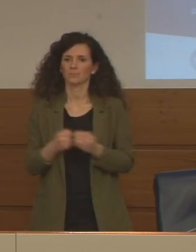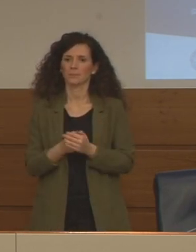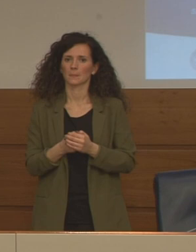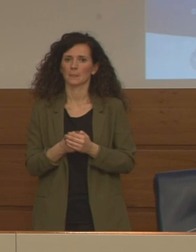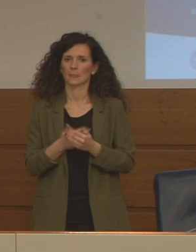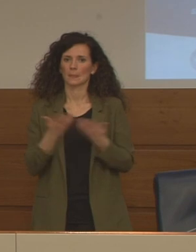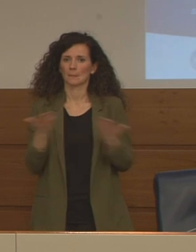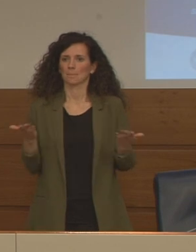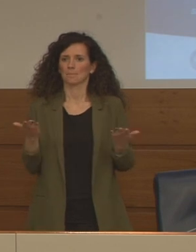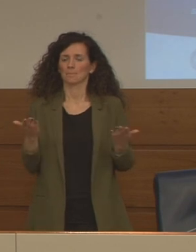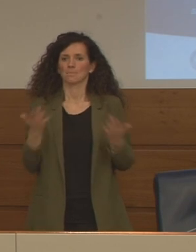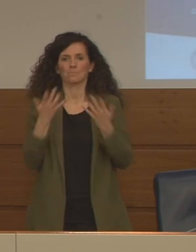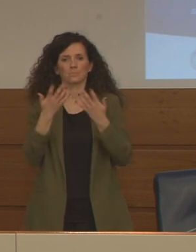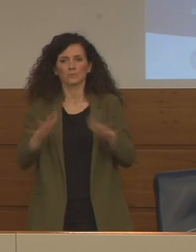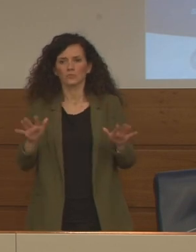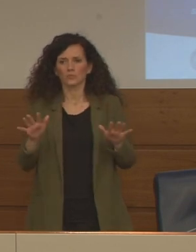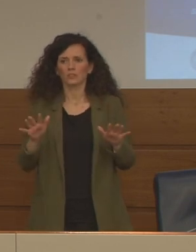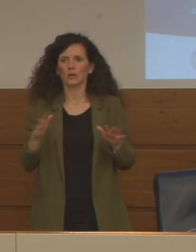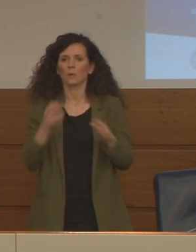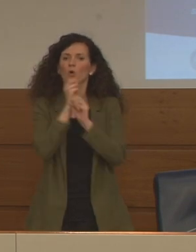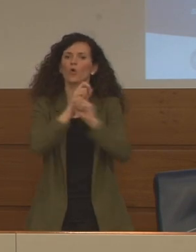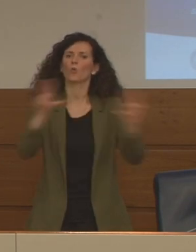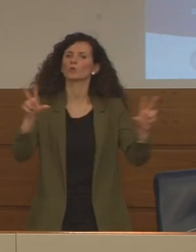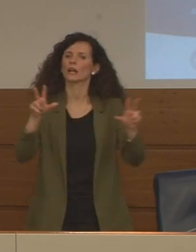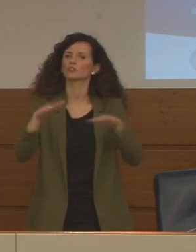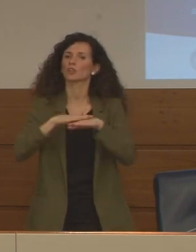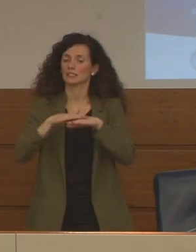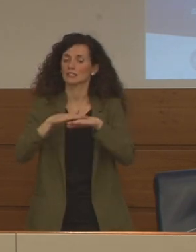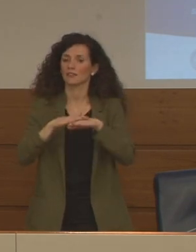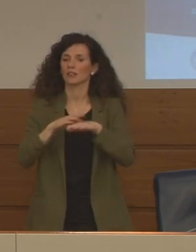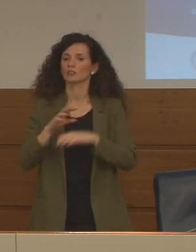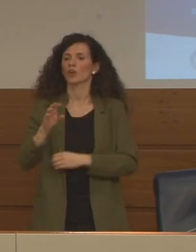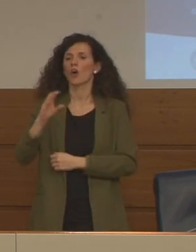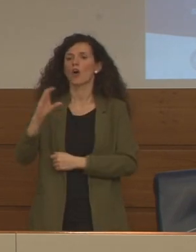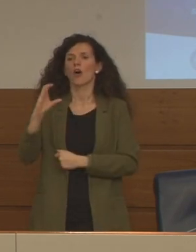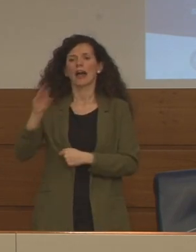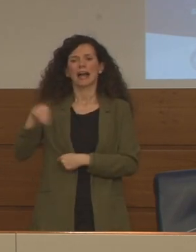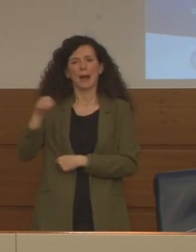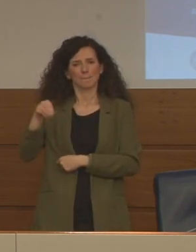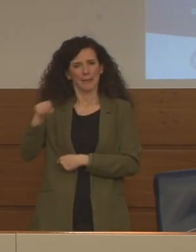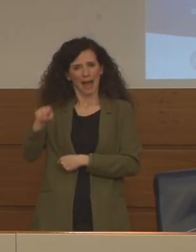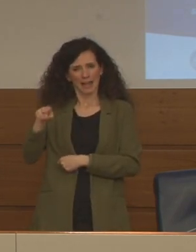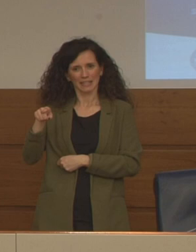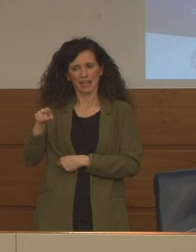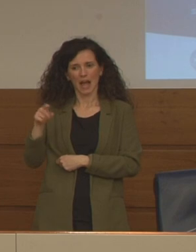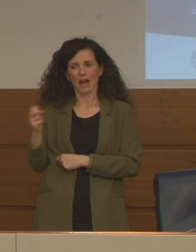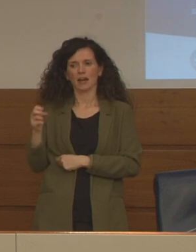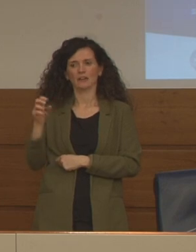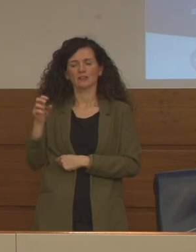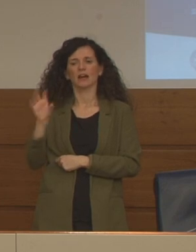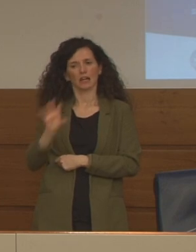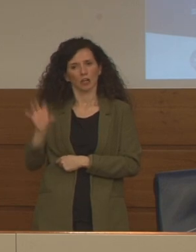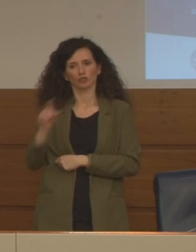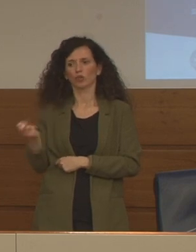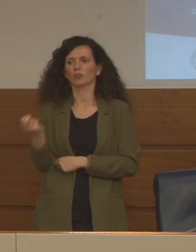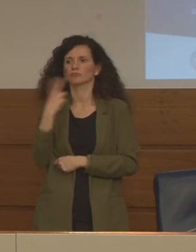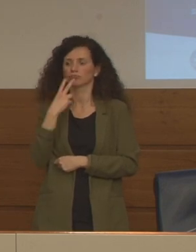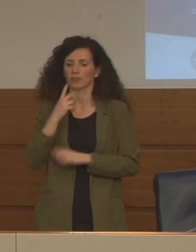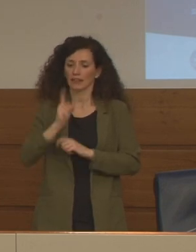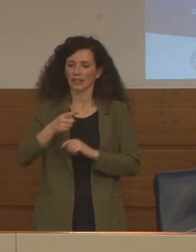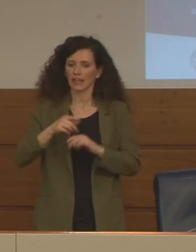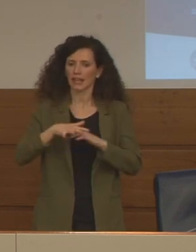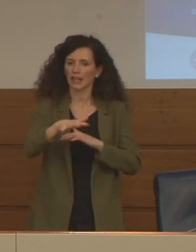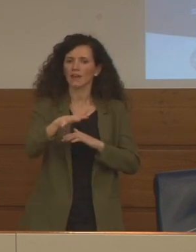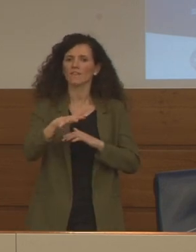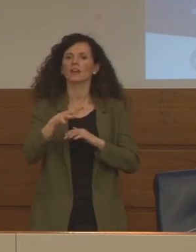concludiamo con una comunicazione di servizio la regione campania ci ha informato che a breve farà un proprio comunicato